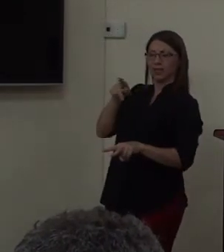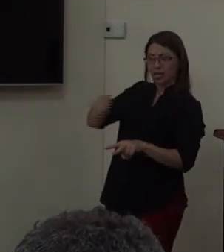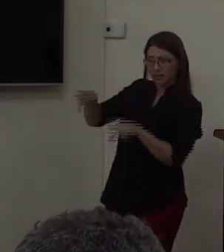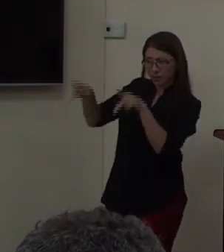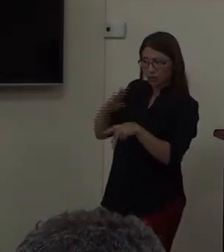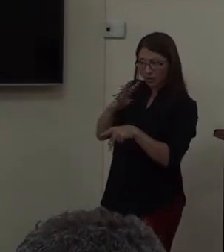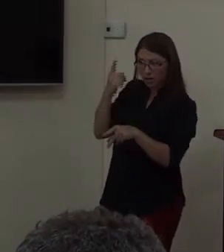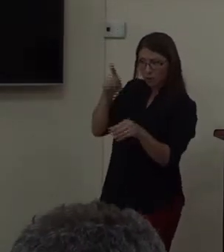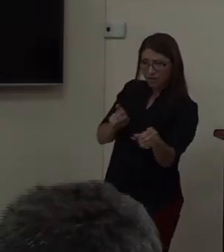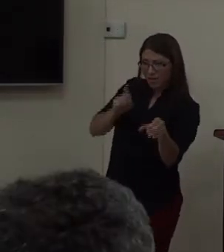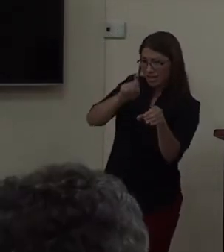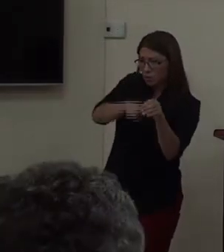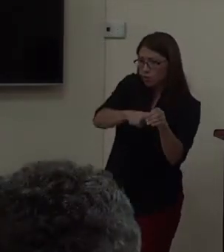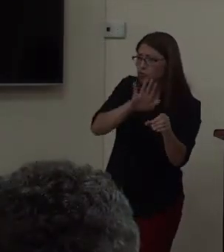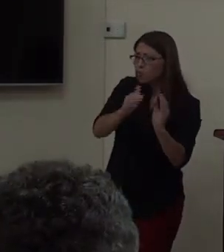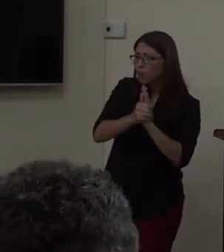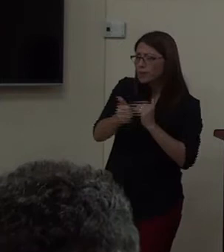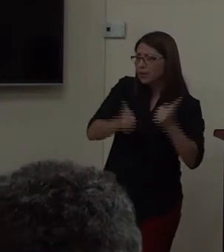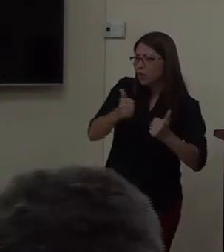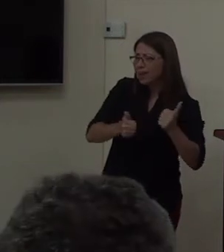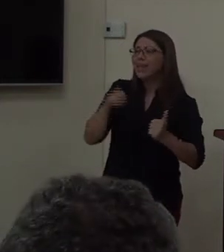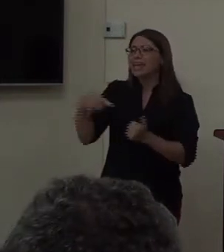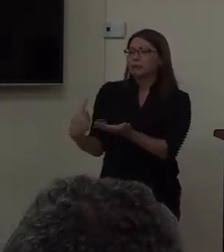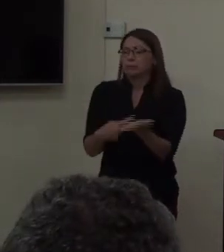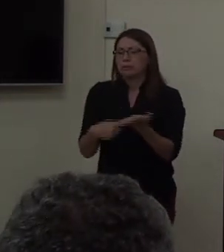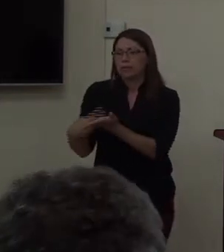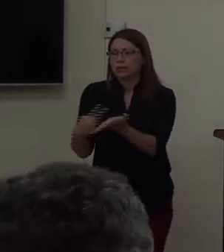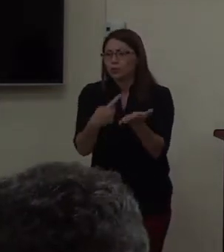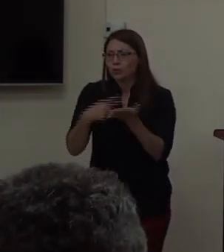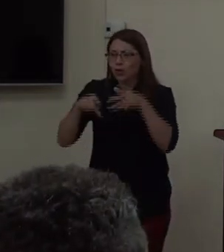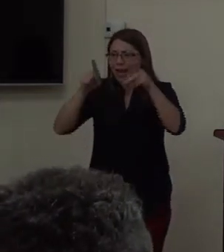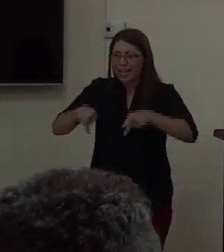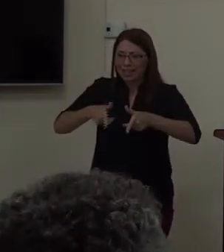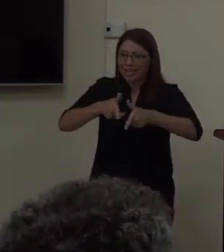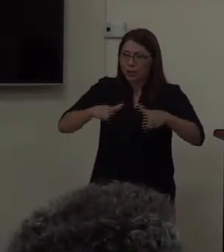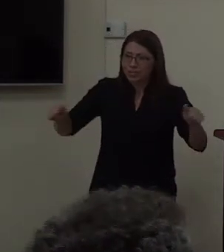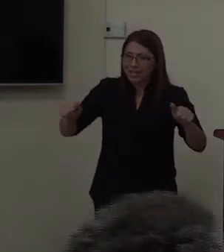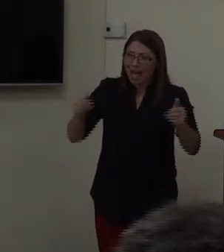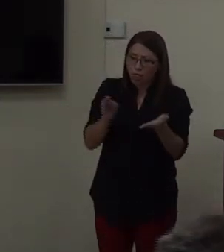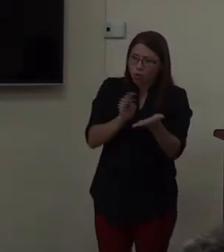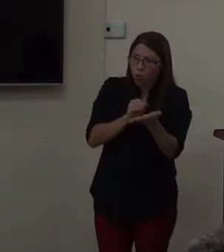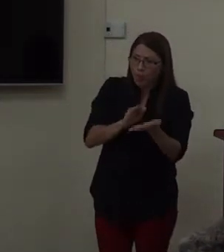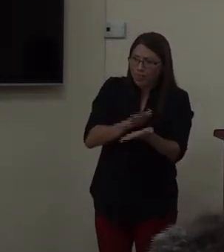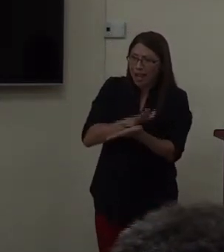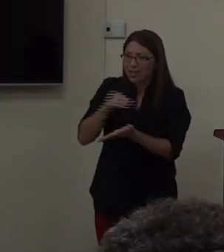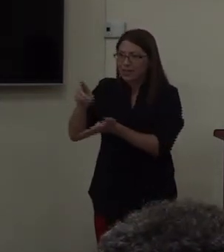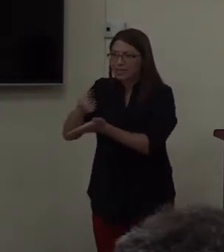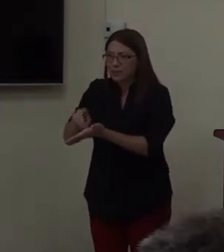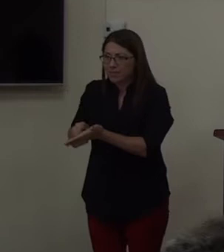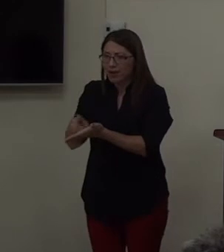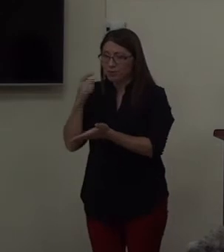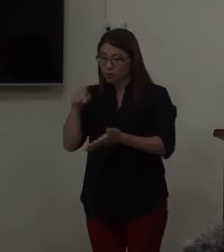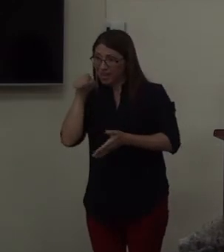afiliación, eso es algo, digamos, una discusión muy grande que se tiene en la gente lingüística documental y descriptiva. Porque esta tipología viene desde